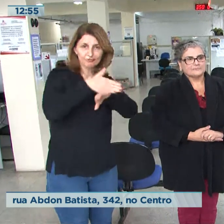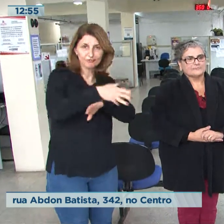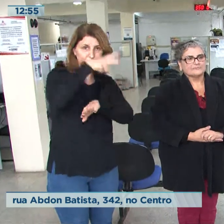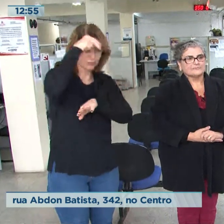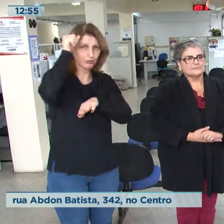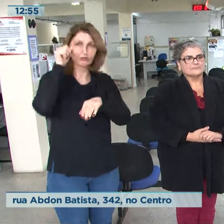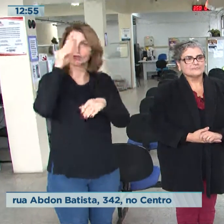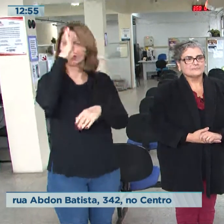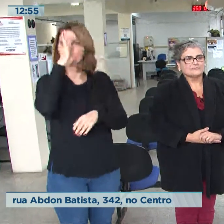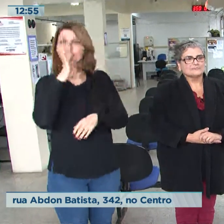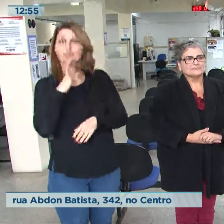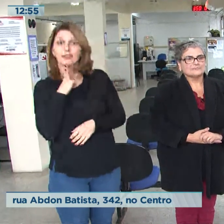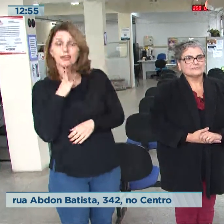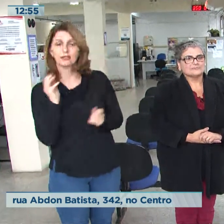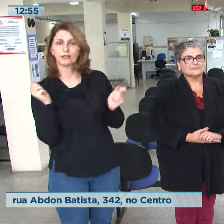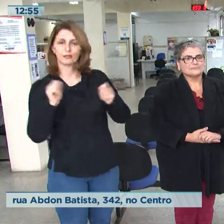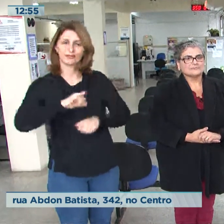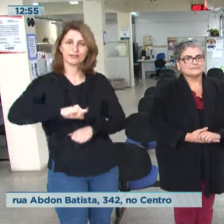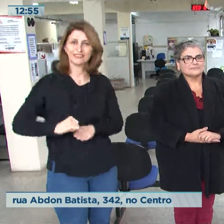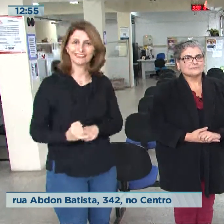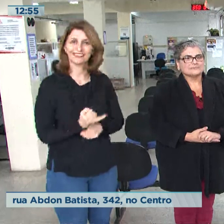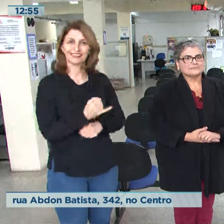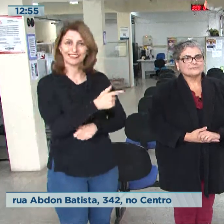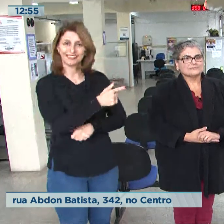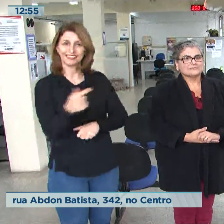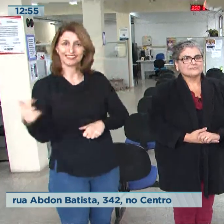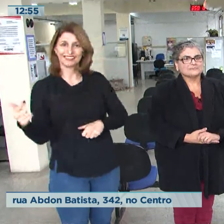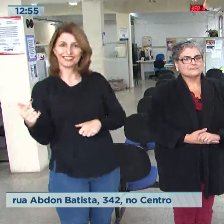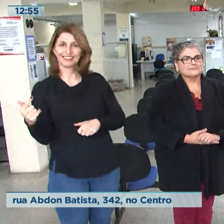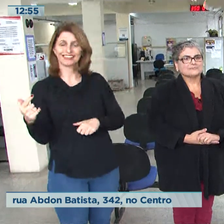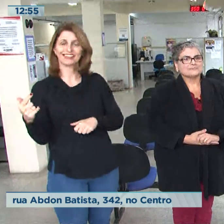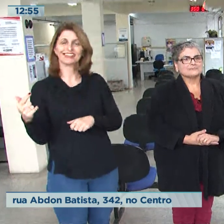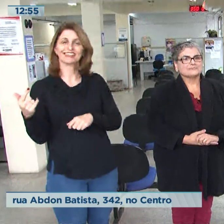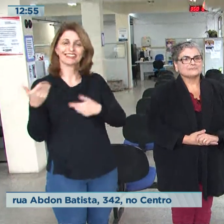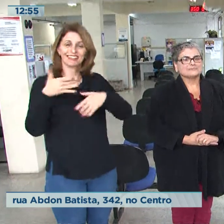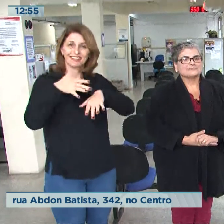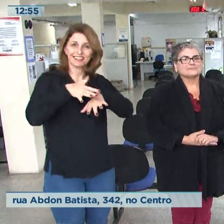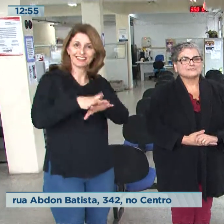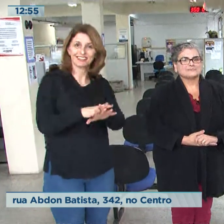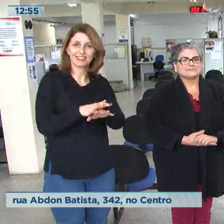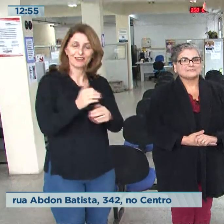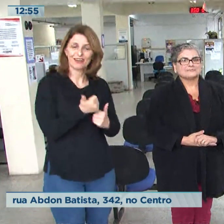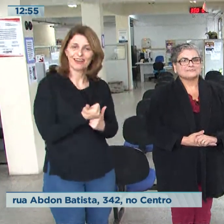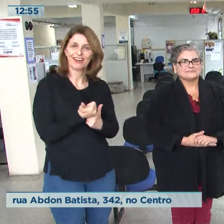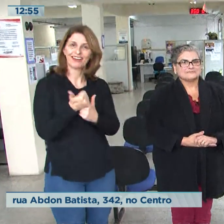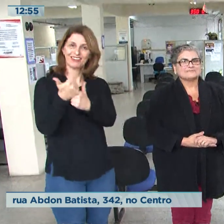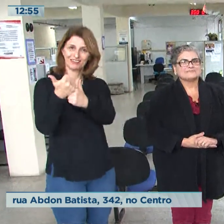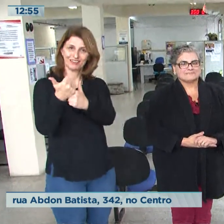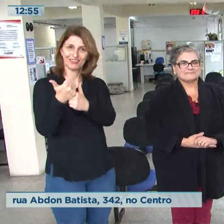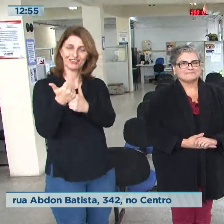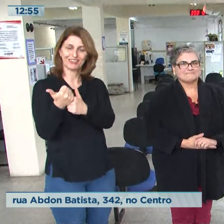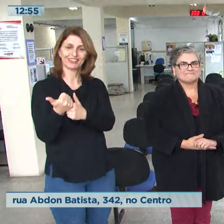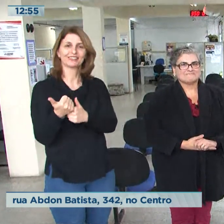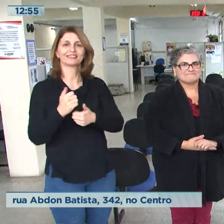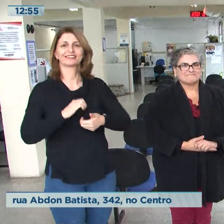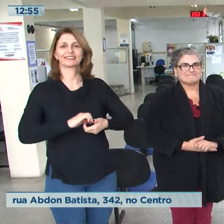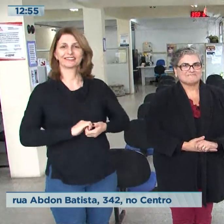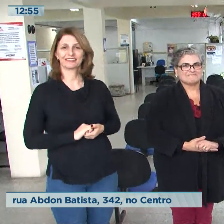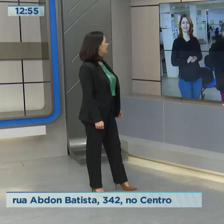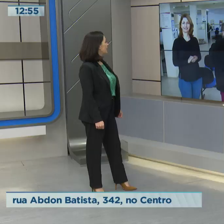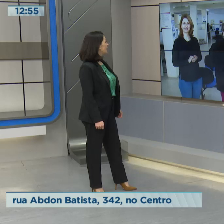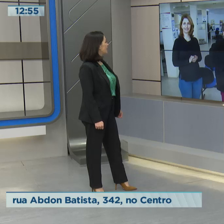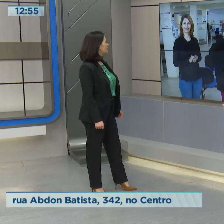é gratuito e você pode aproveitar. Semana da Inclusão, a gente apoia essa iniciativa e eu volto com você,